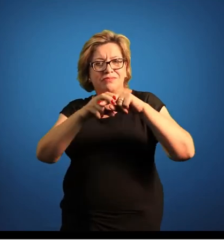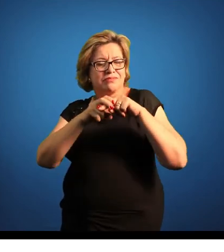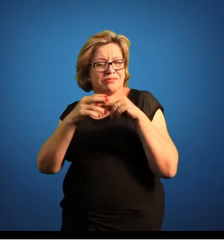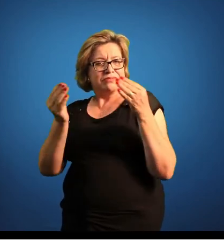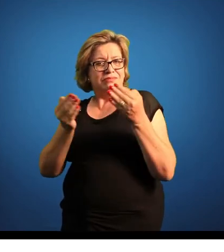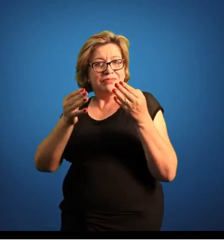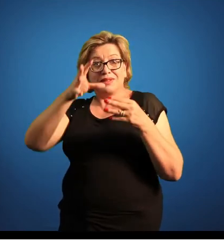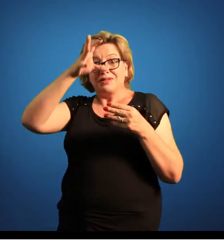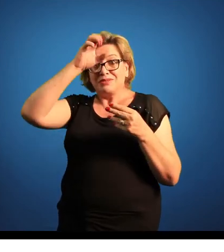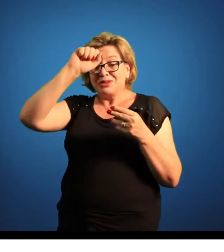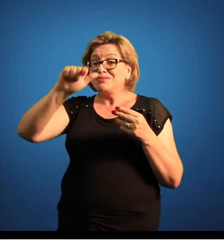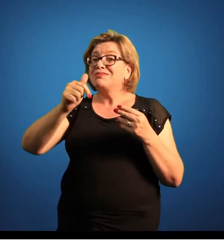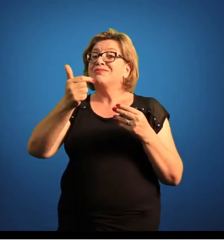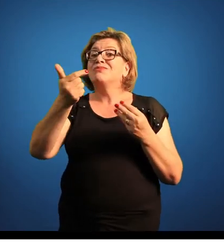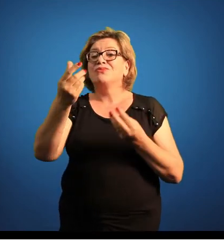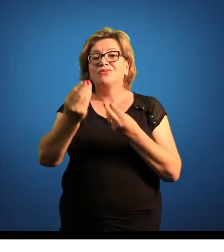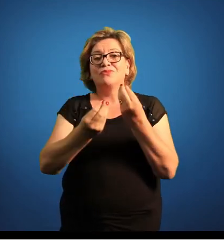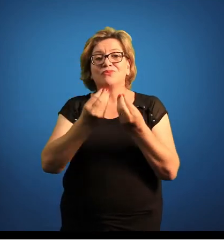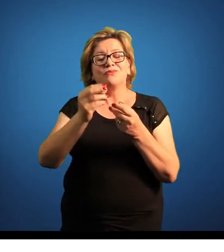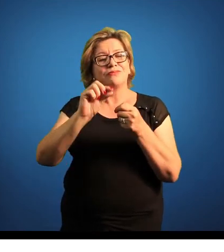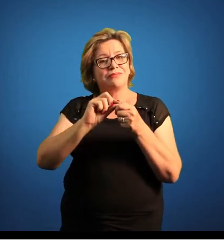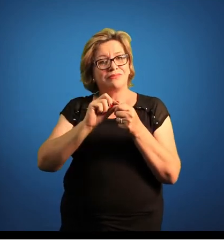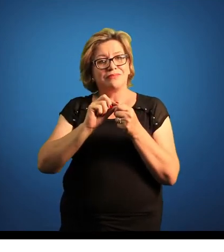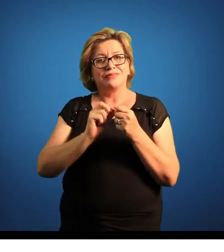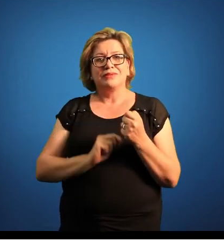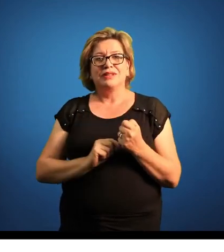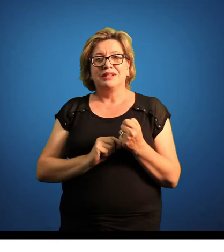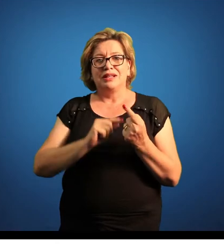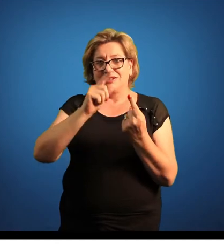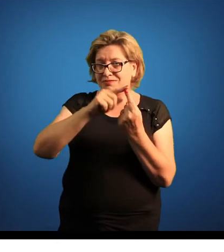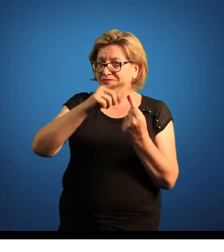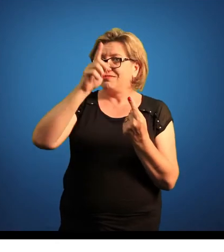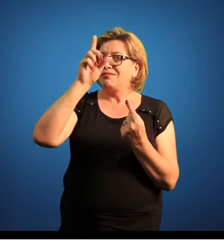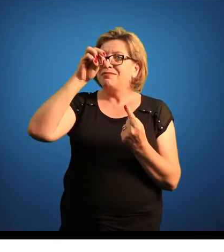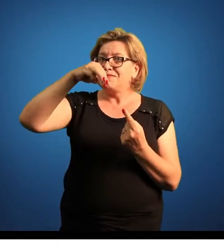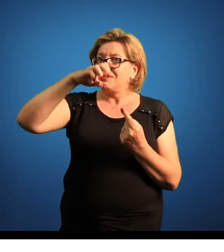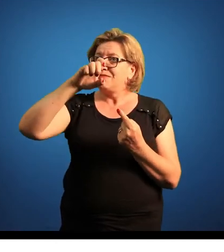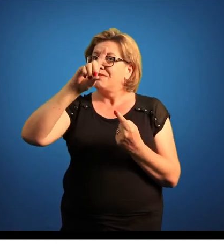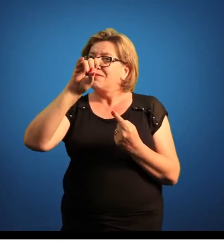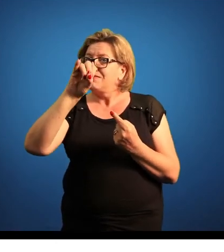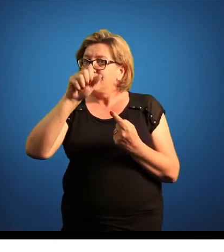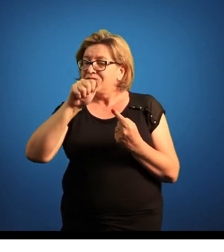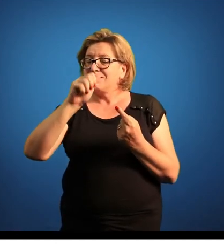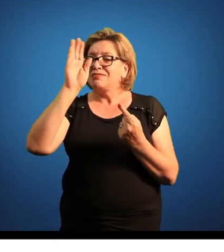aprender outras medidas. Então, aqui foi a nossa média.